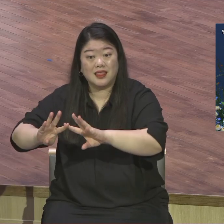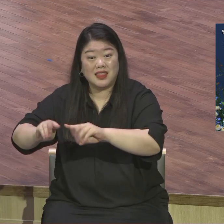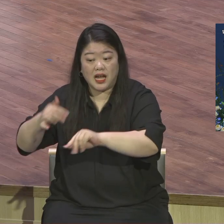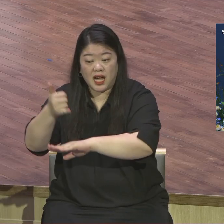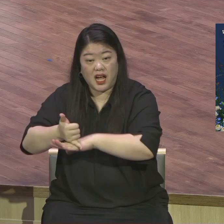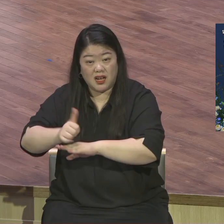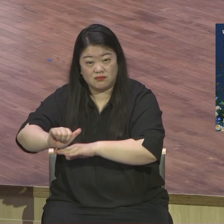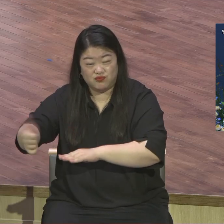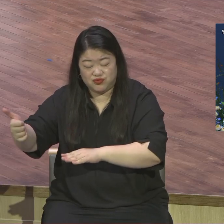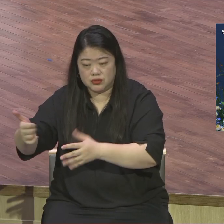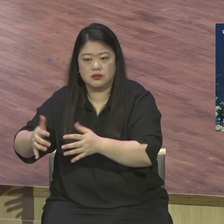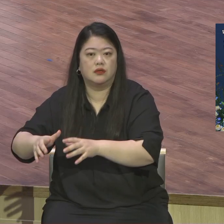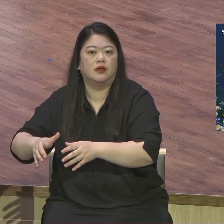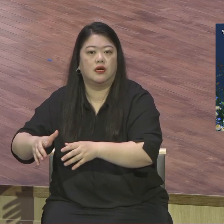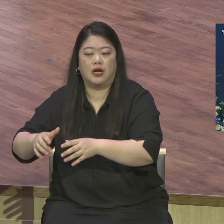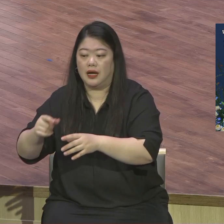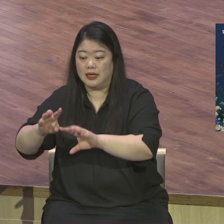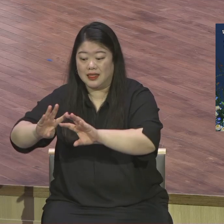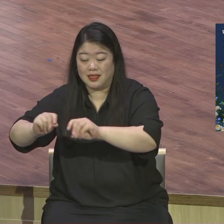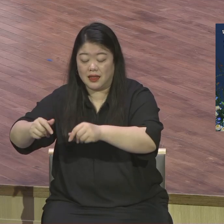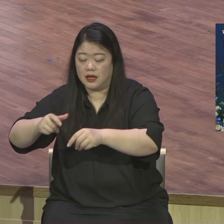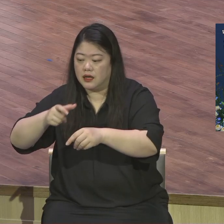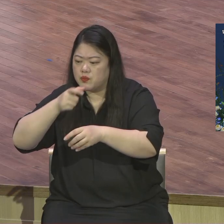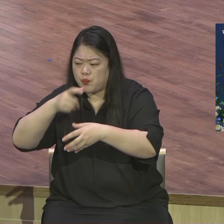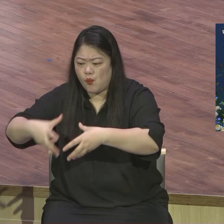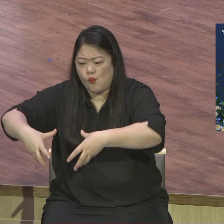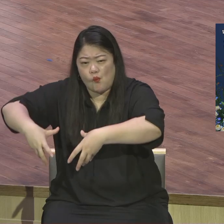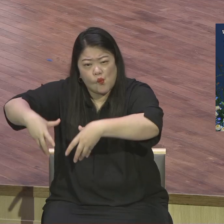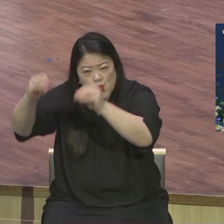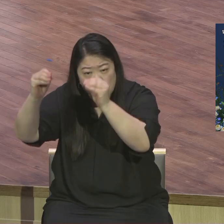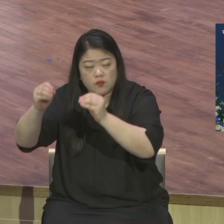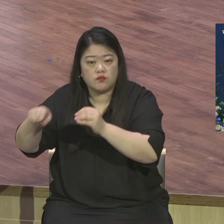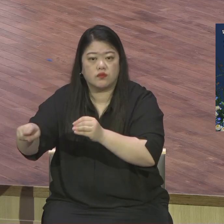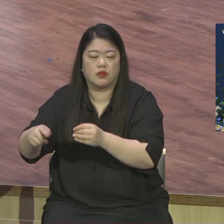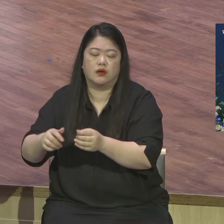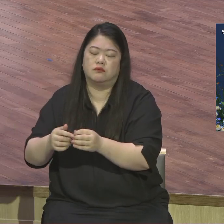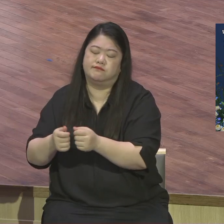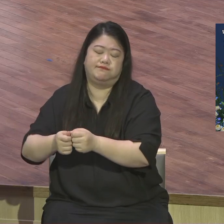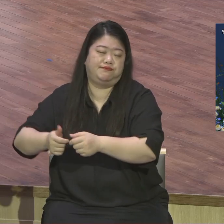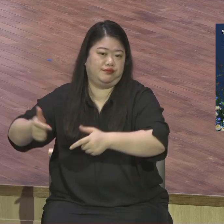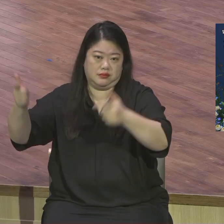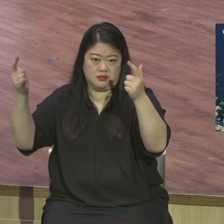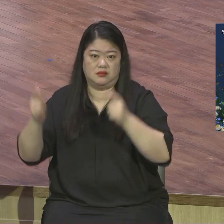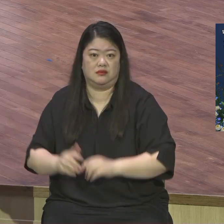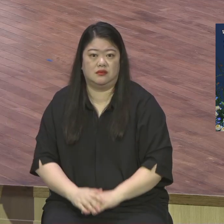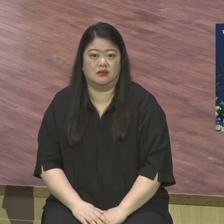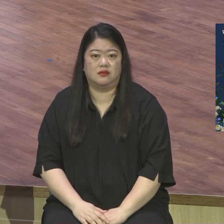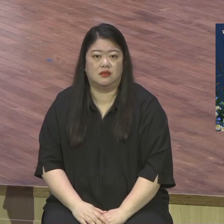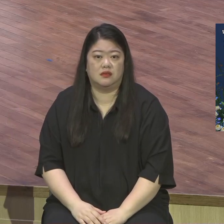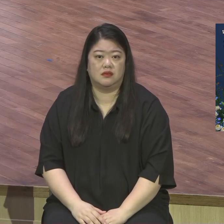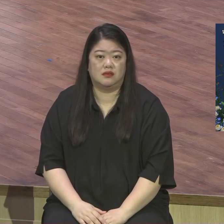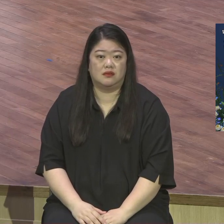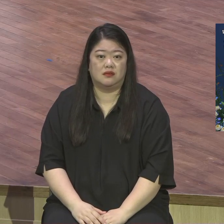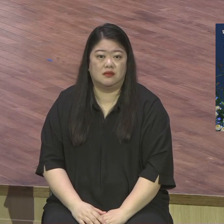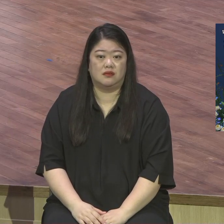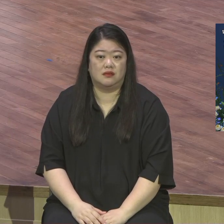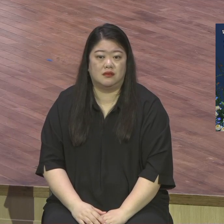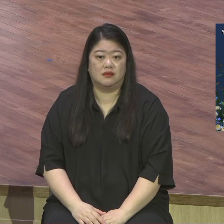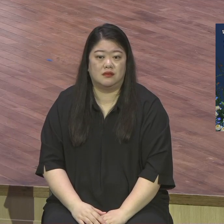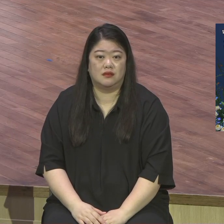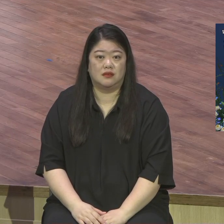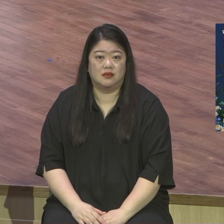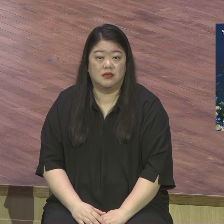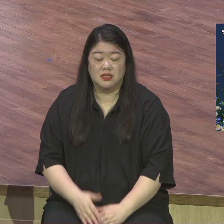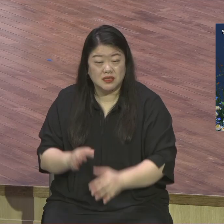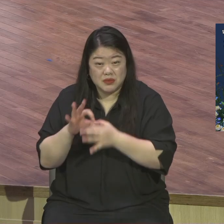변화로 인해가지고 지금 전 지구촌 재난이 그렇게 발생하고 있잖아 뉴스 나잖아요 지금 오늘 어제 오늘